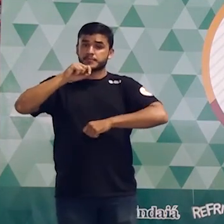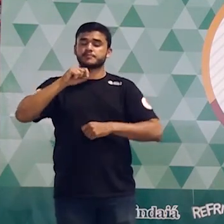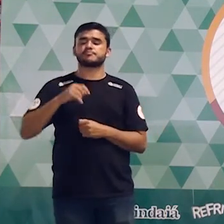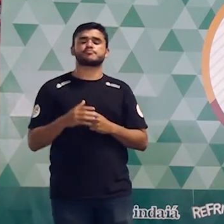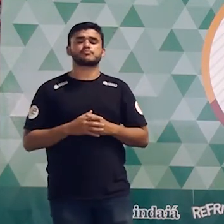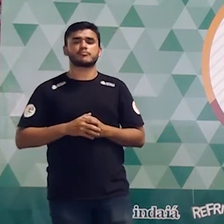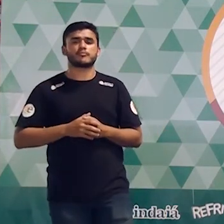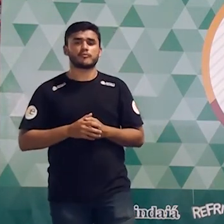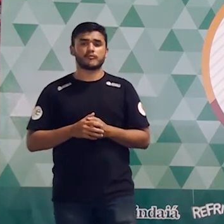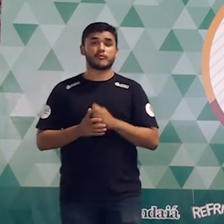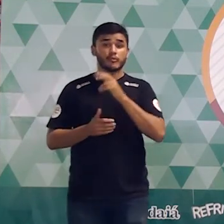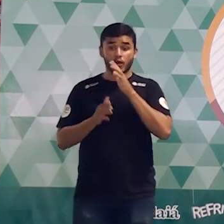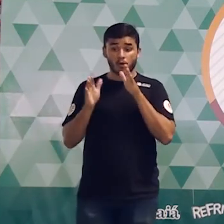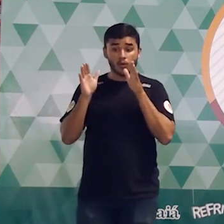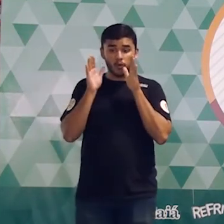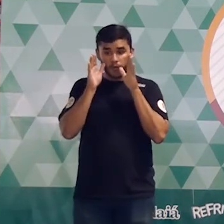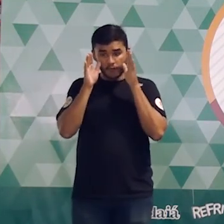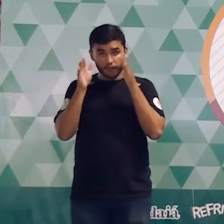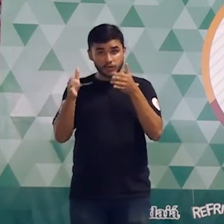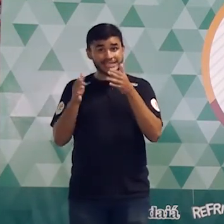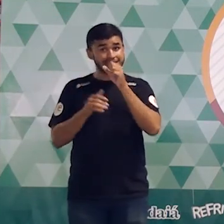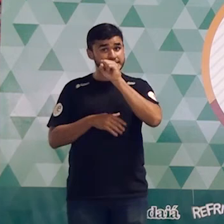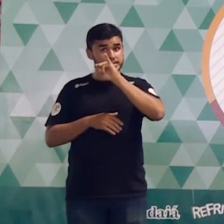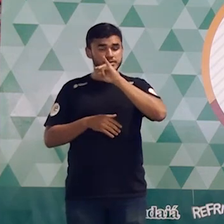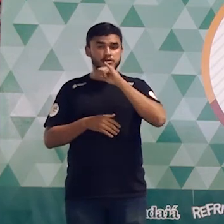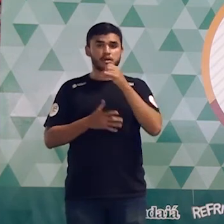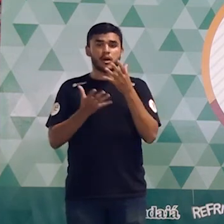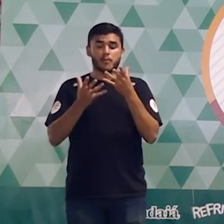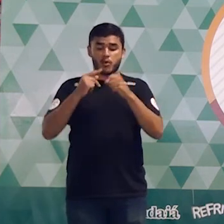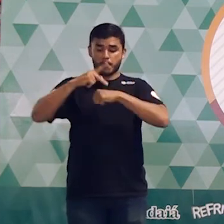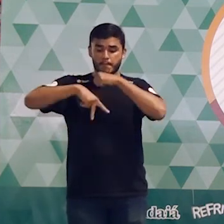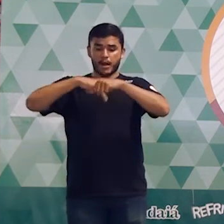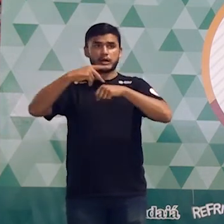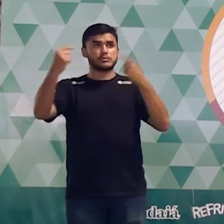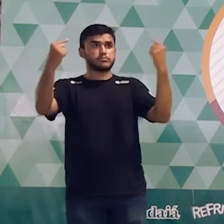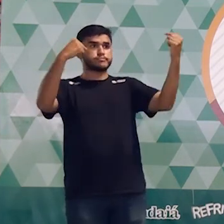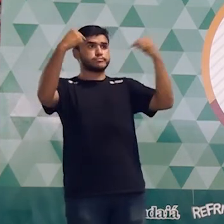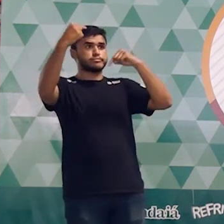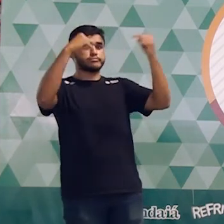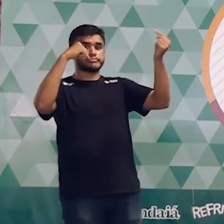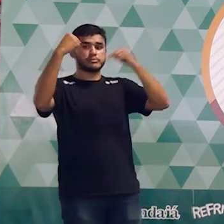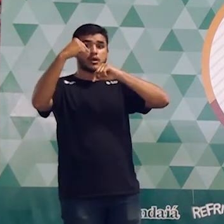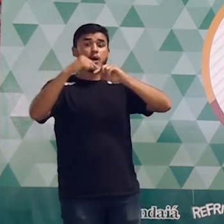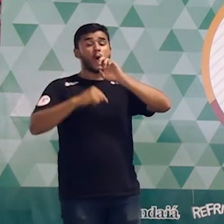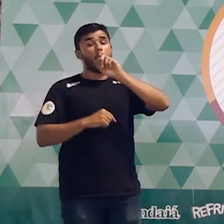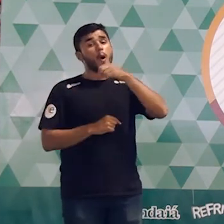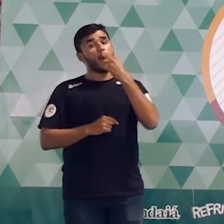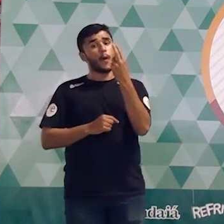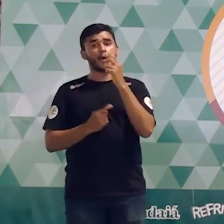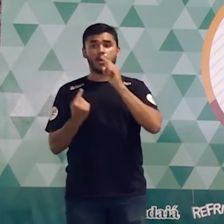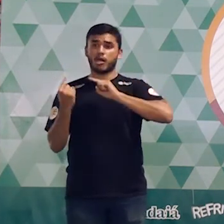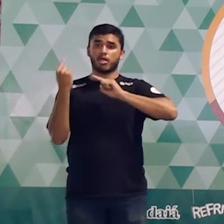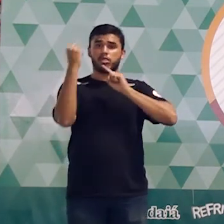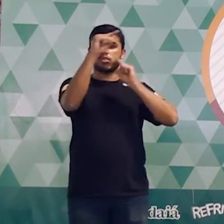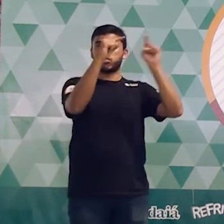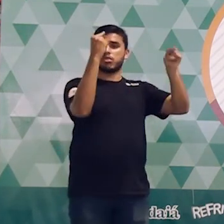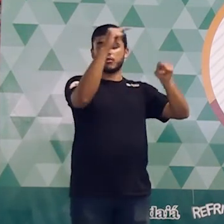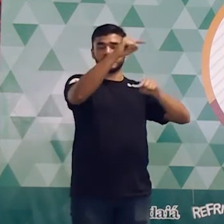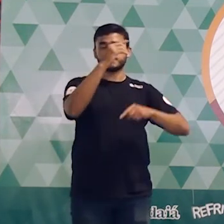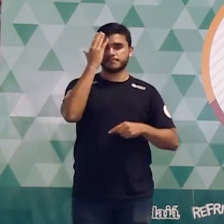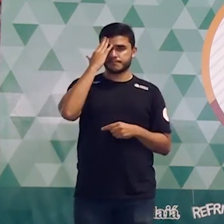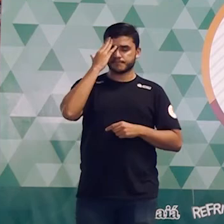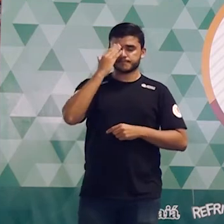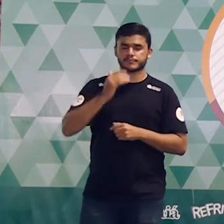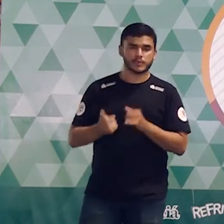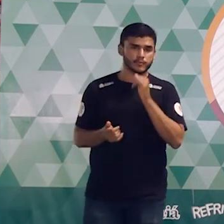uma fórmula que você só usa ou se estiver entrando muita gente no teu país, ou se estiver saindo muita gente do teu país. Pense